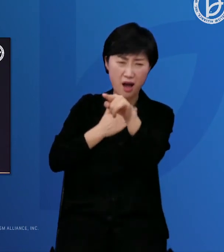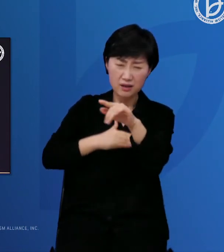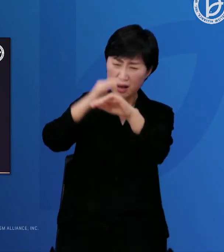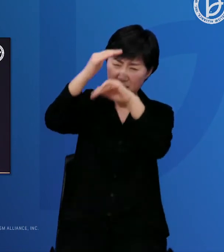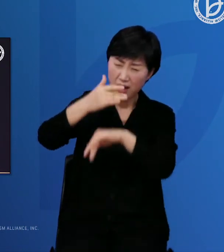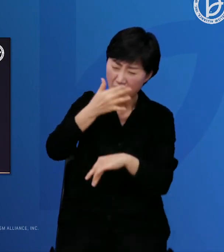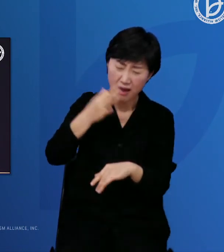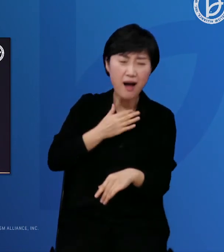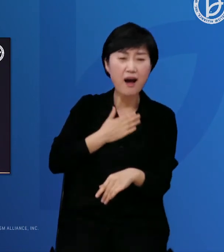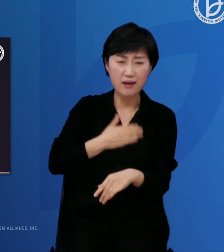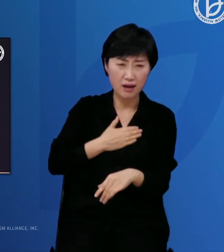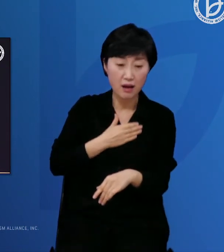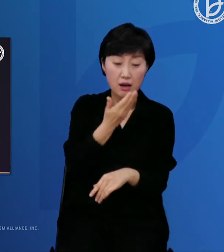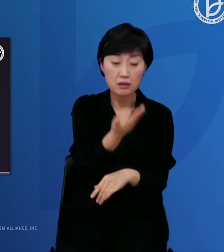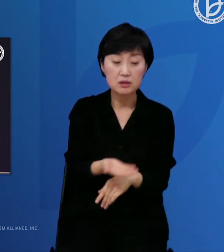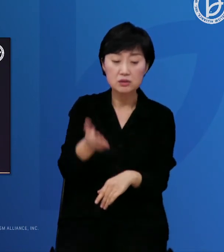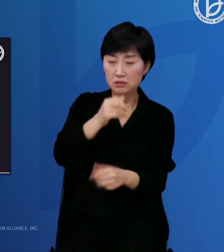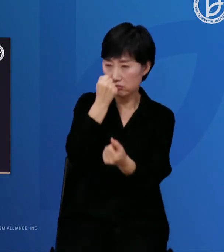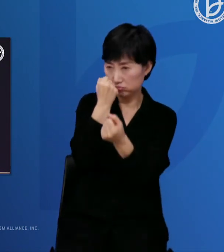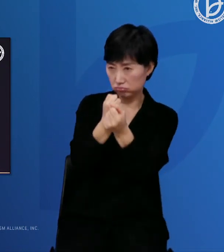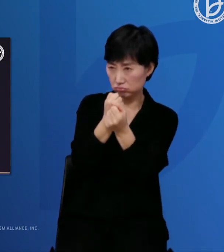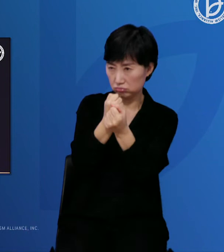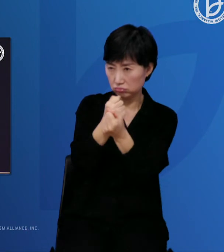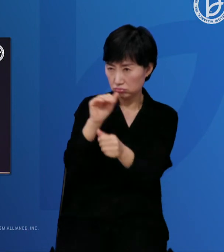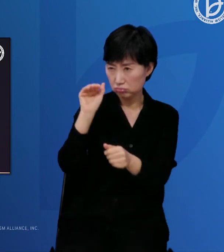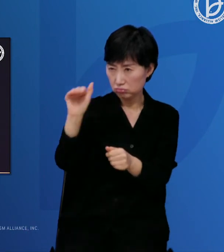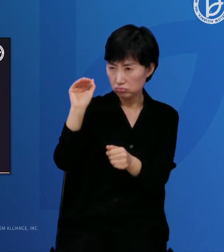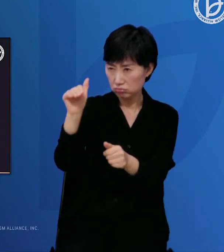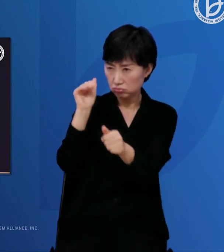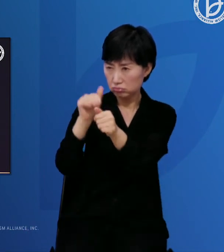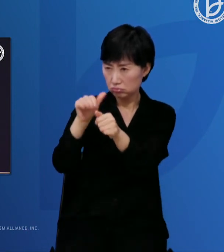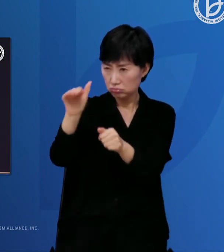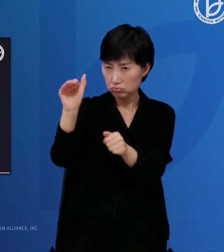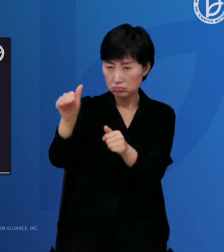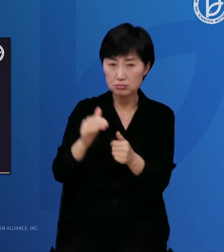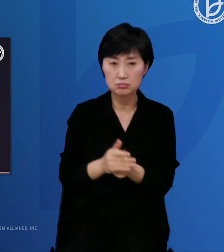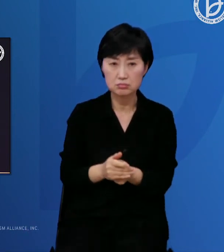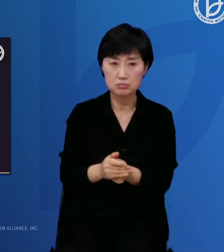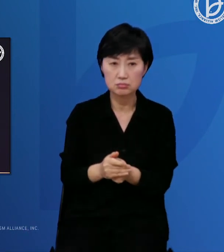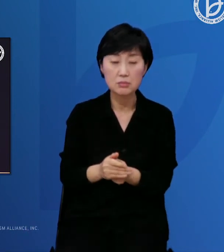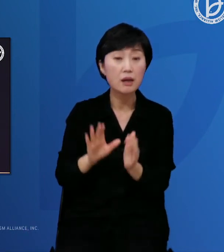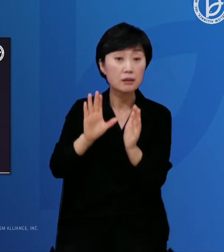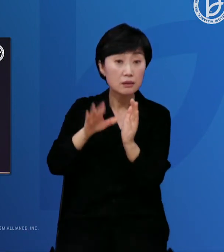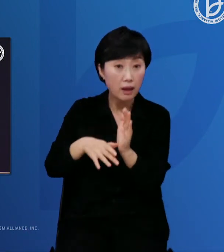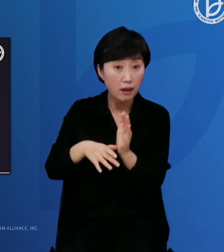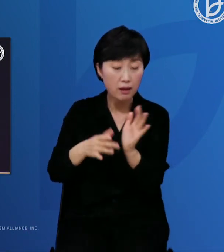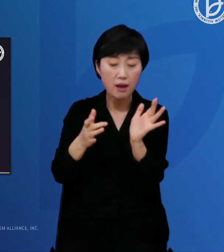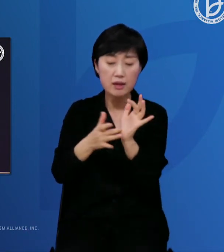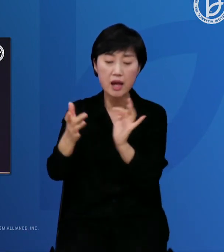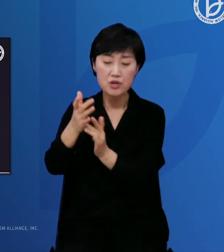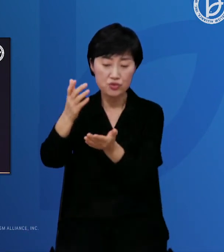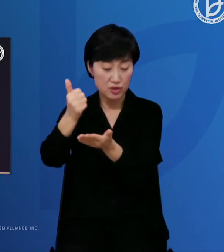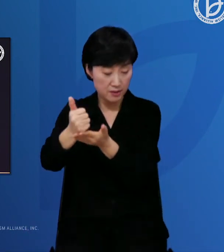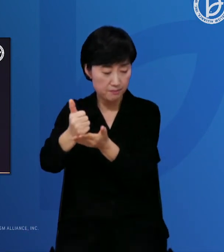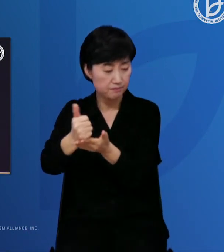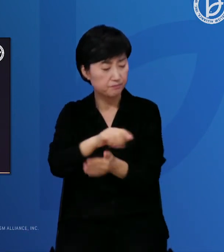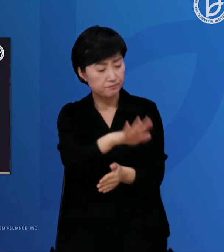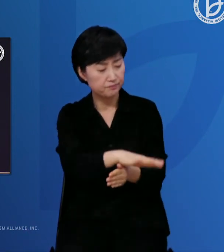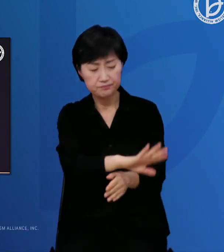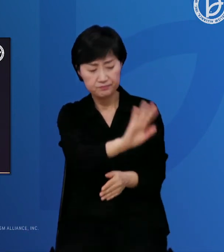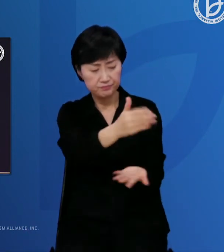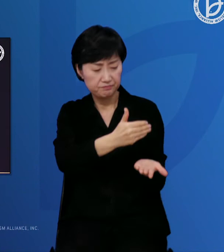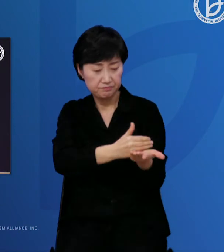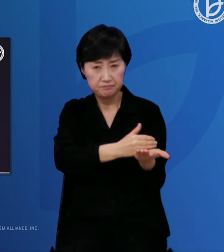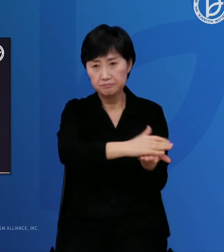stands brazenly before him. 예수님께서 완전히 무릎 꿇게 만들어 도망가게 만듭니다. Jesus completely brings